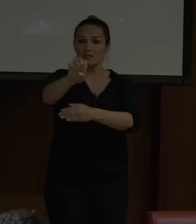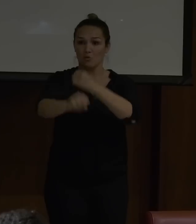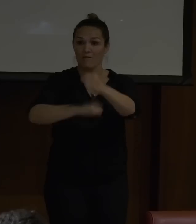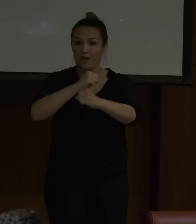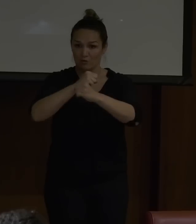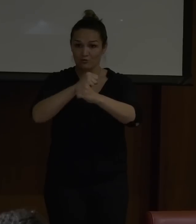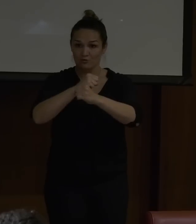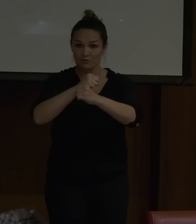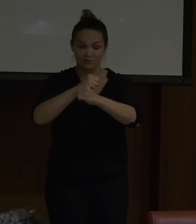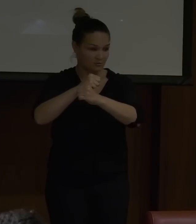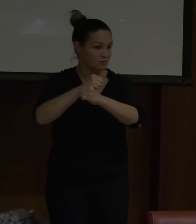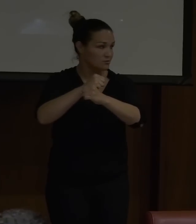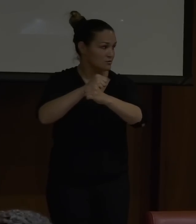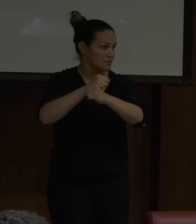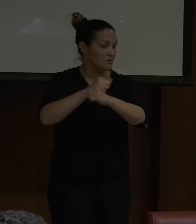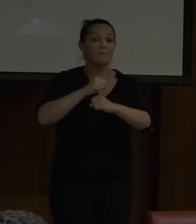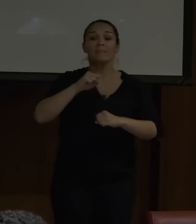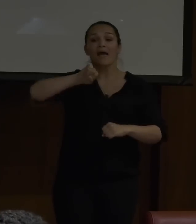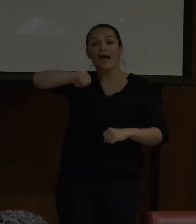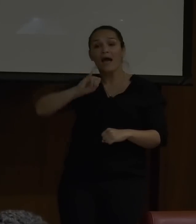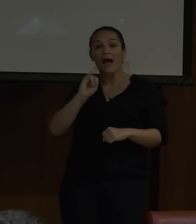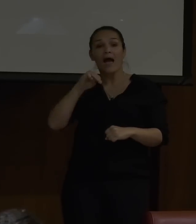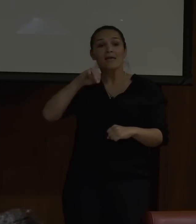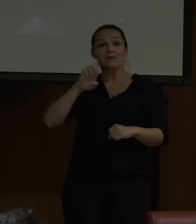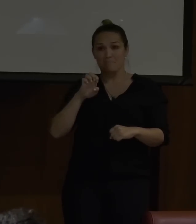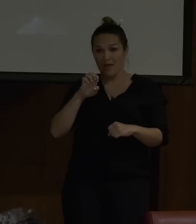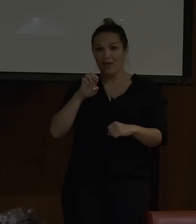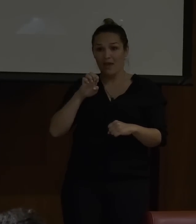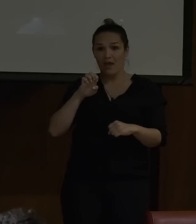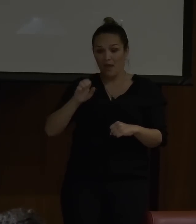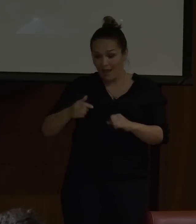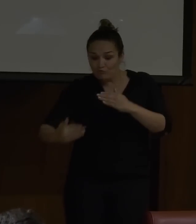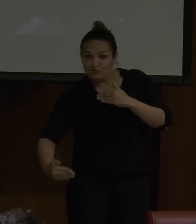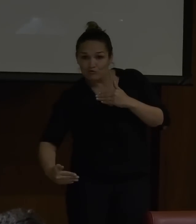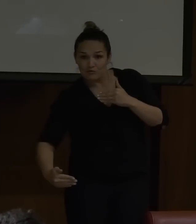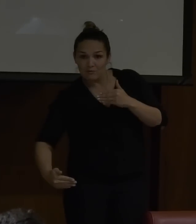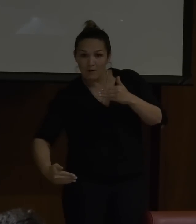lazarillo de Leandro los primeros años, ya cuando Jaime creció, el